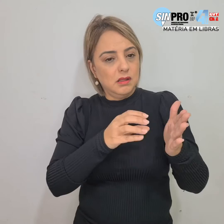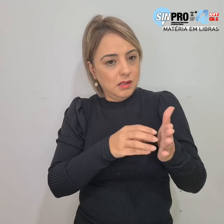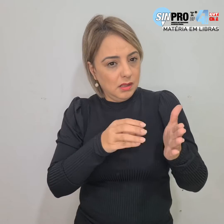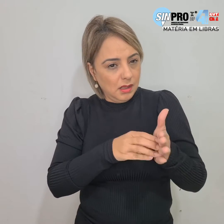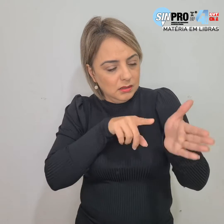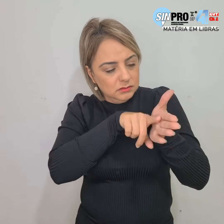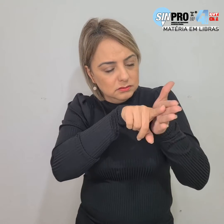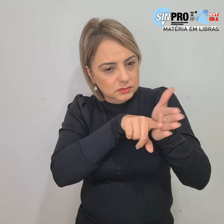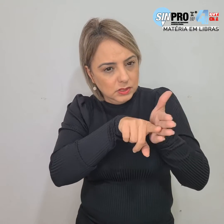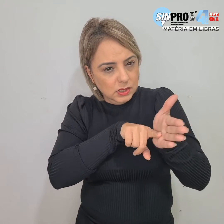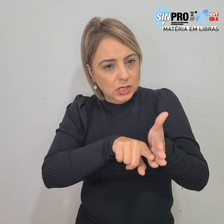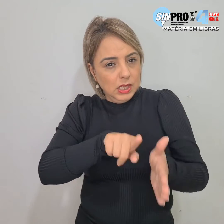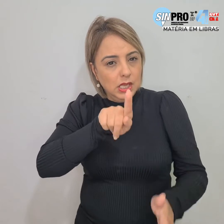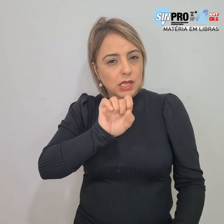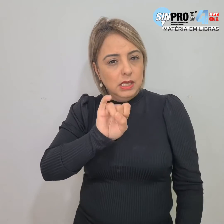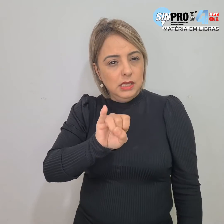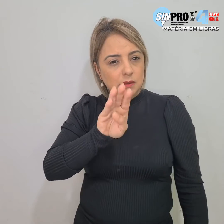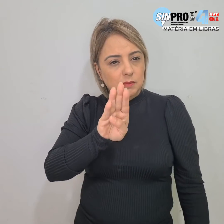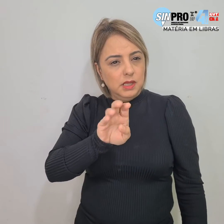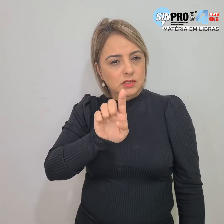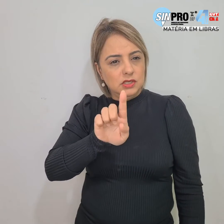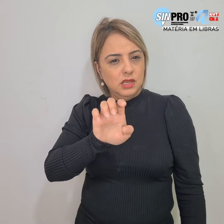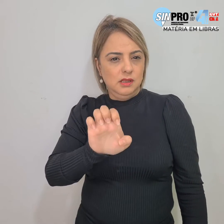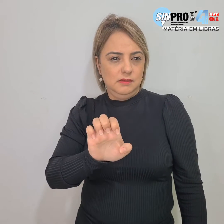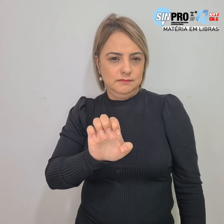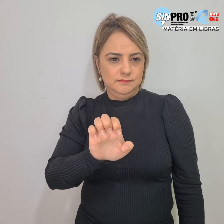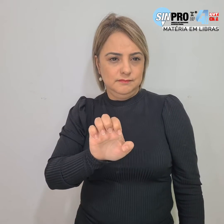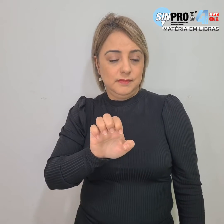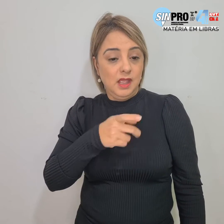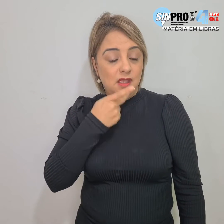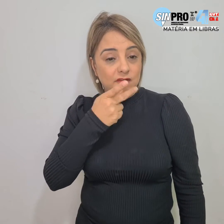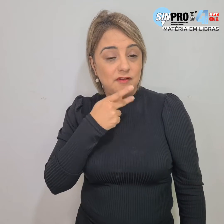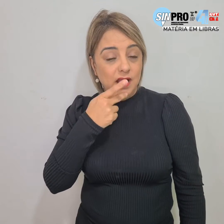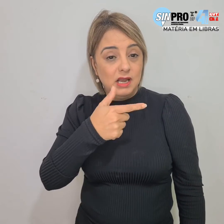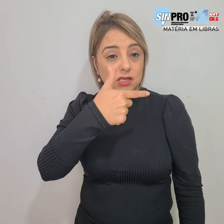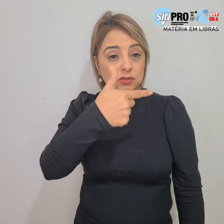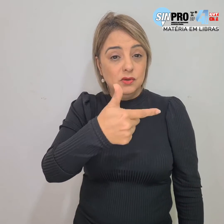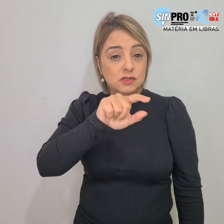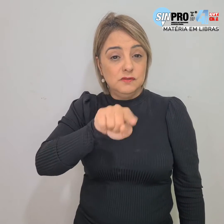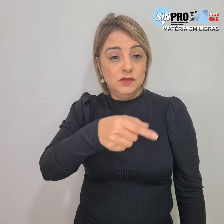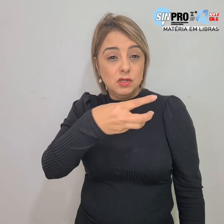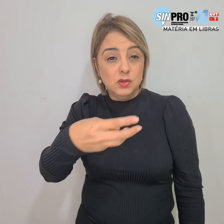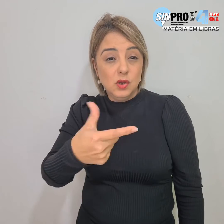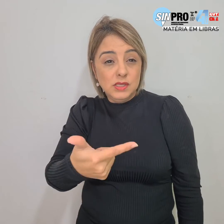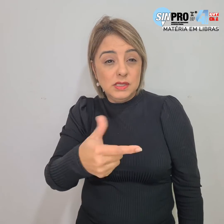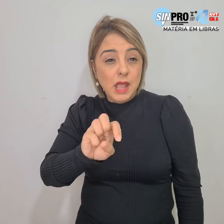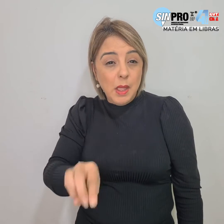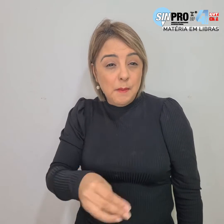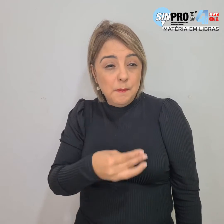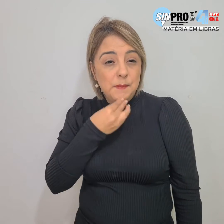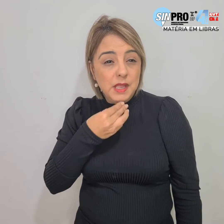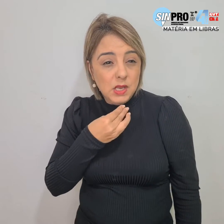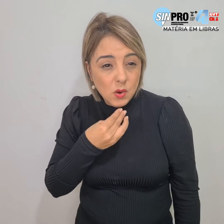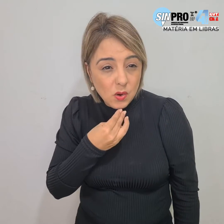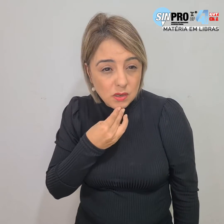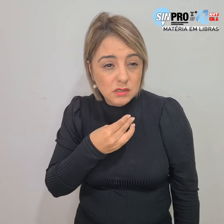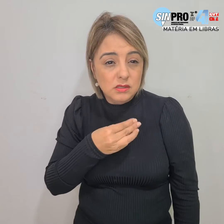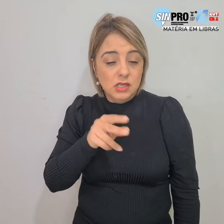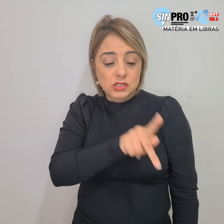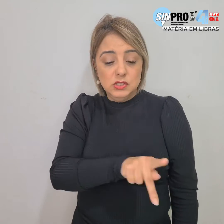IBGE. Estamos falando de 2,2 milhões de professores no país, sem contar os demais profissionais